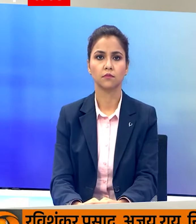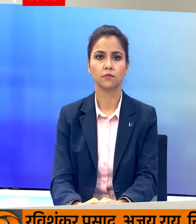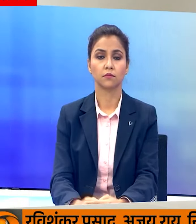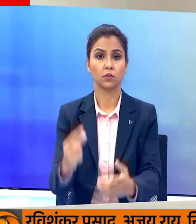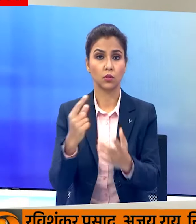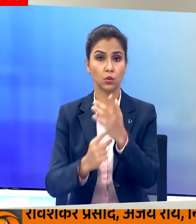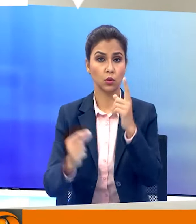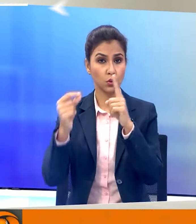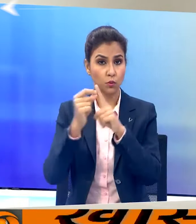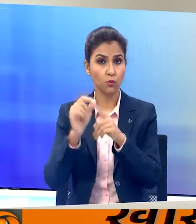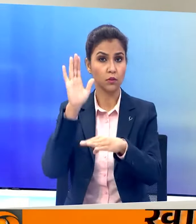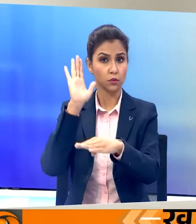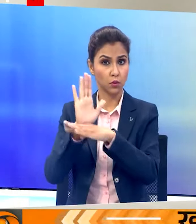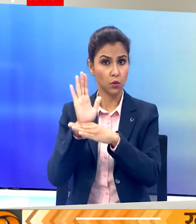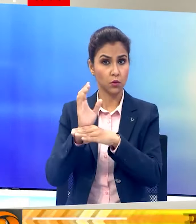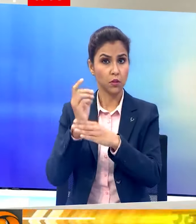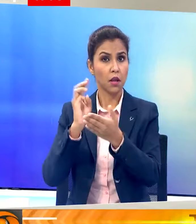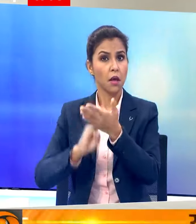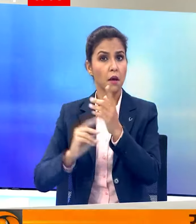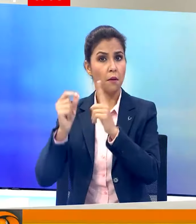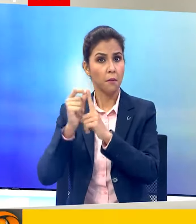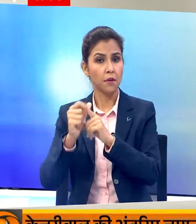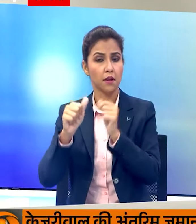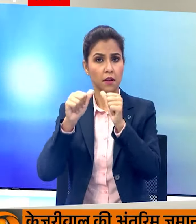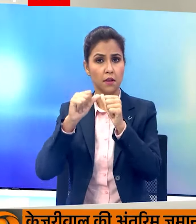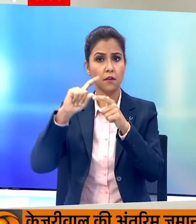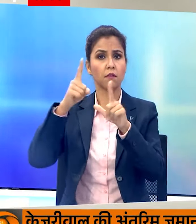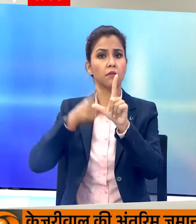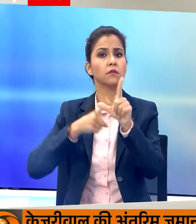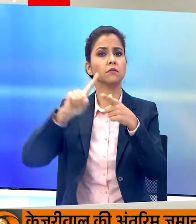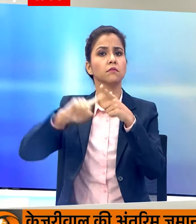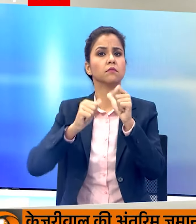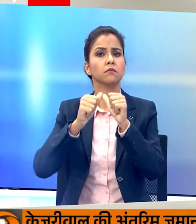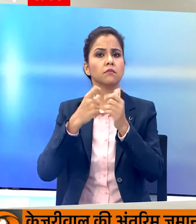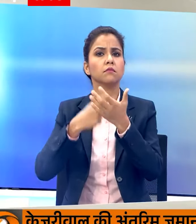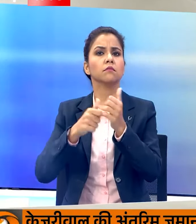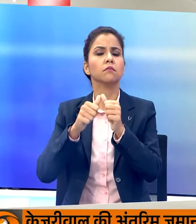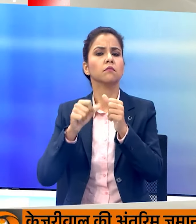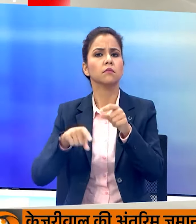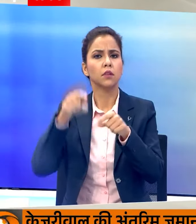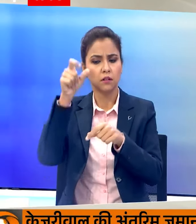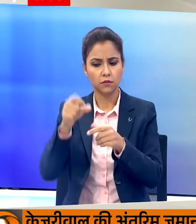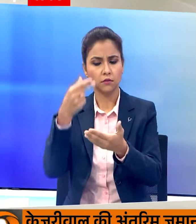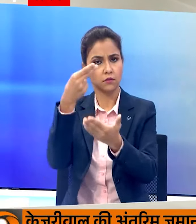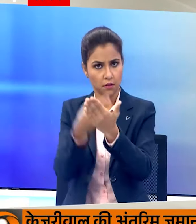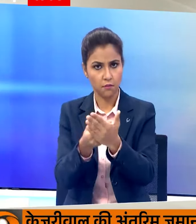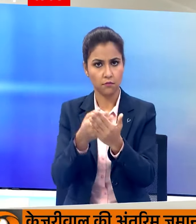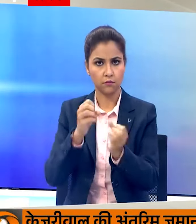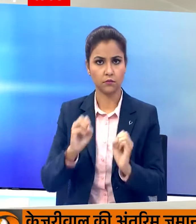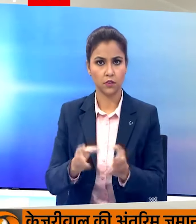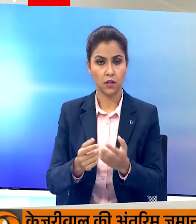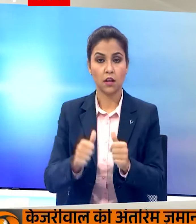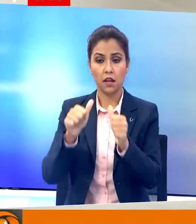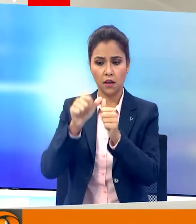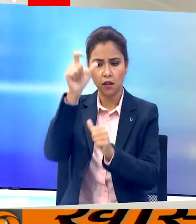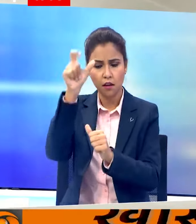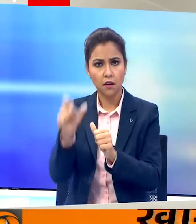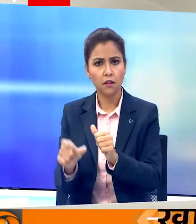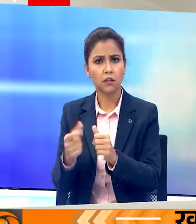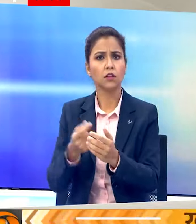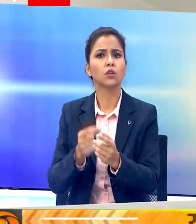उत्तर प्रदेश के कांग्रेस प्रदेश अध्यक्ष अजय राय आज लोकसभा चुनाव के लिए अपना नामांकन भरेंगे अजय राय उत्तर